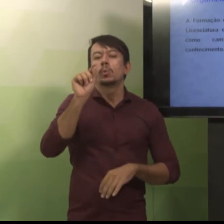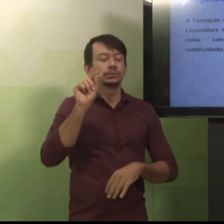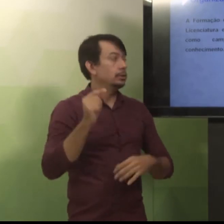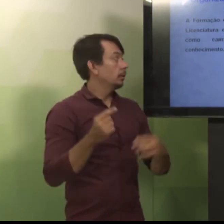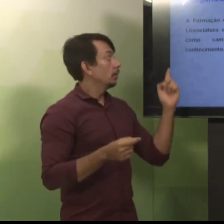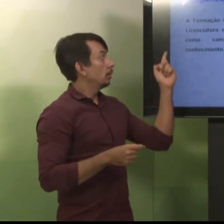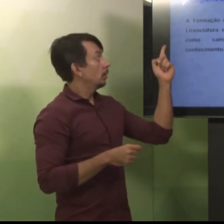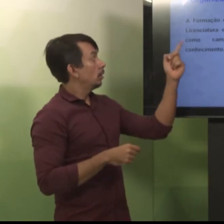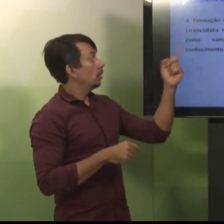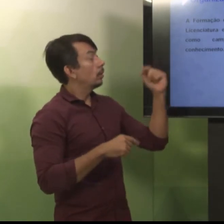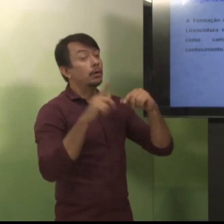Então, vejam.